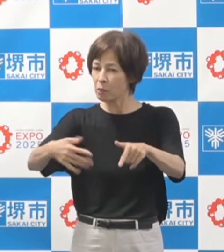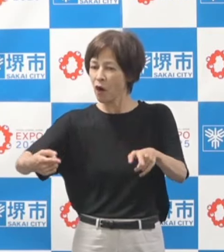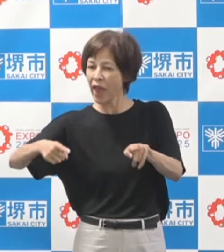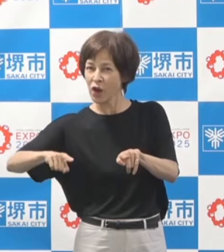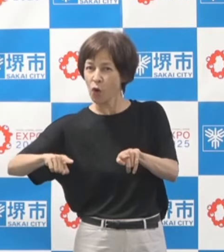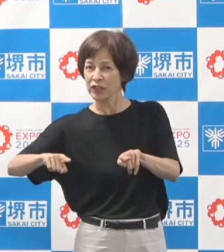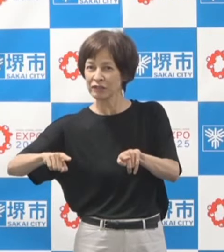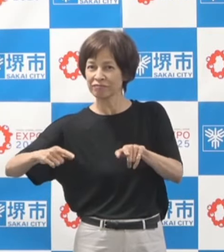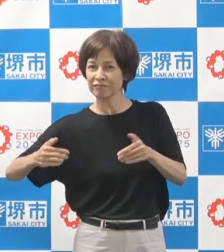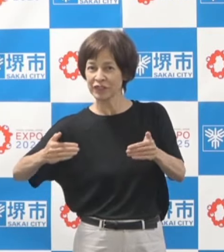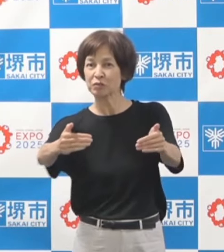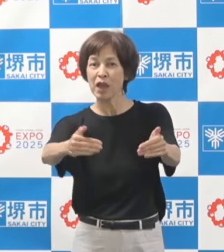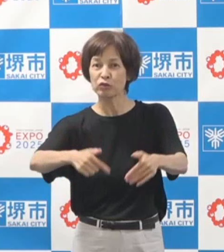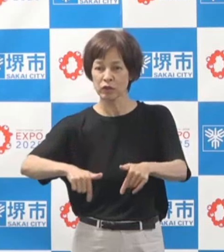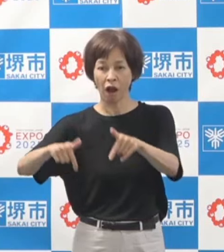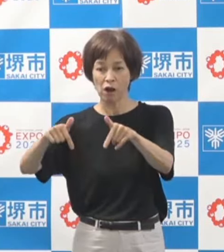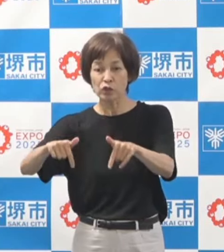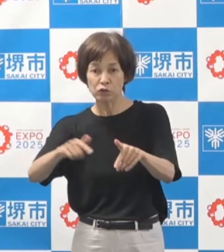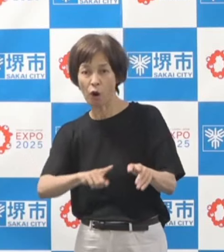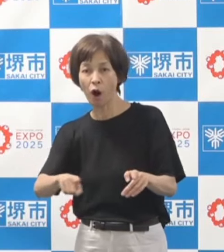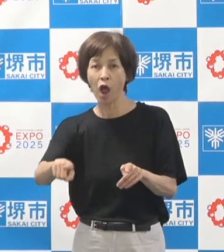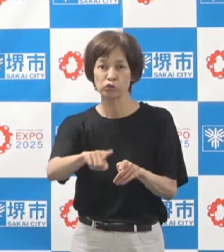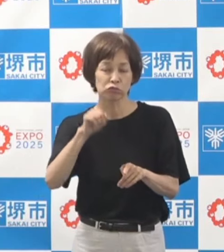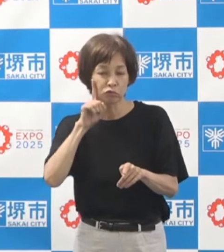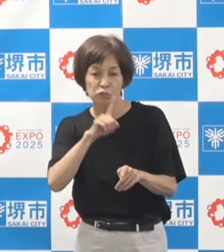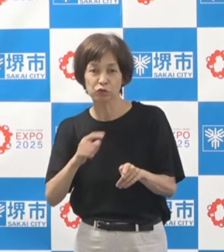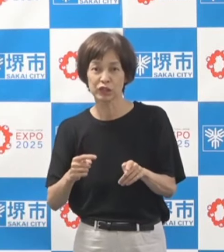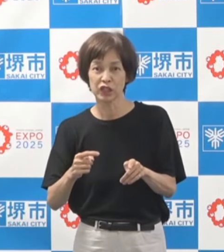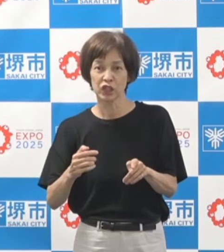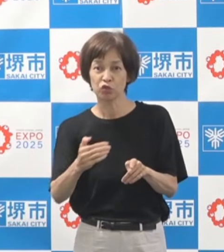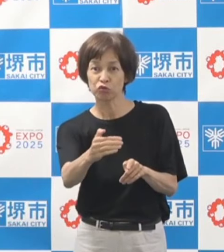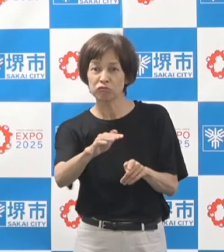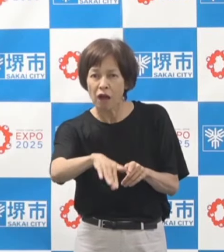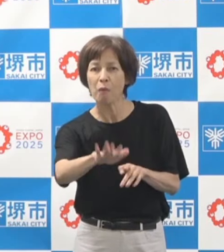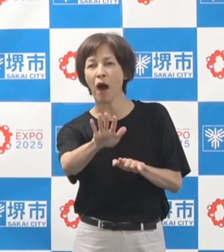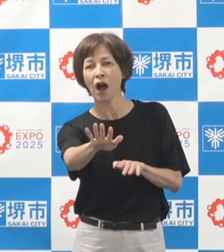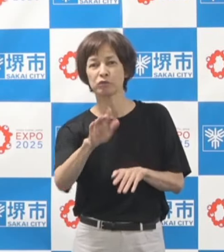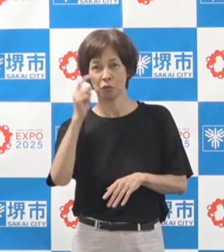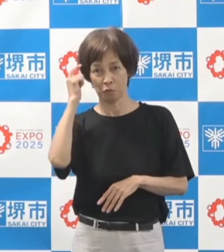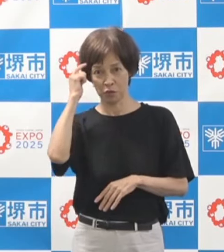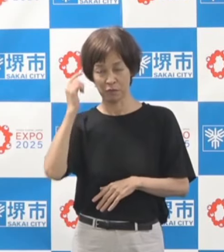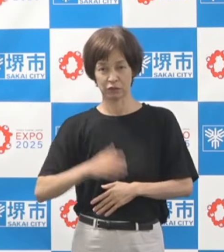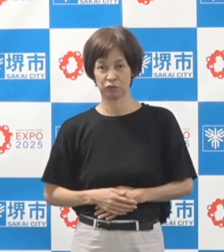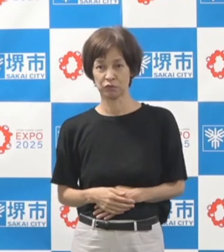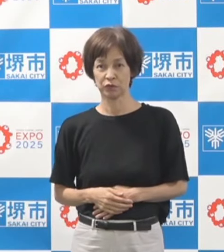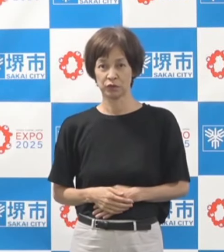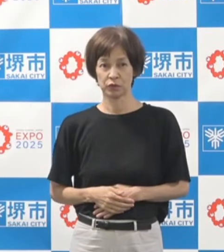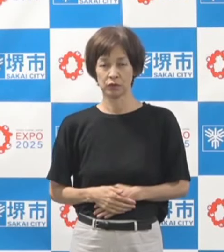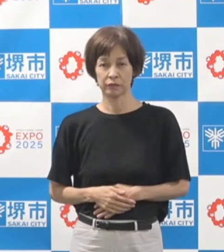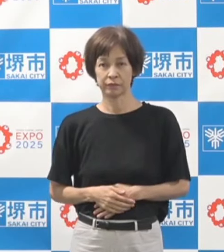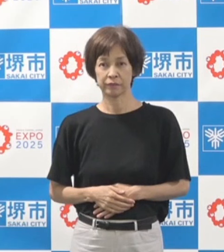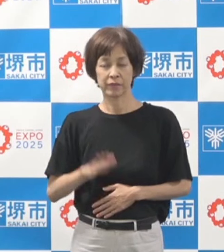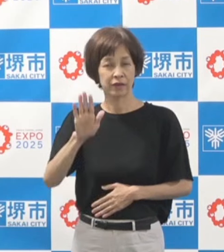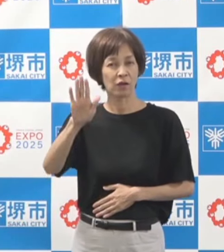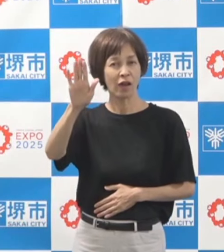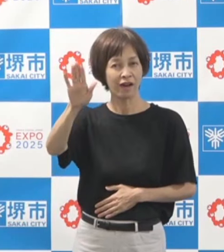して、その結果西側の方が早いということも可能性としてはあり得るのかなと考えております。そしてこれ